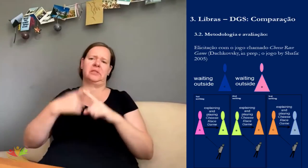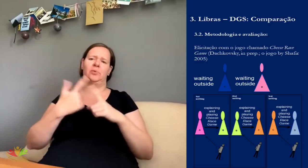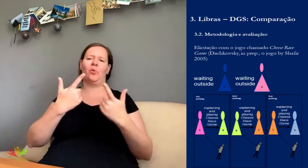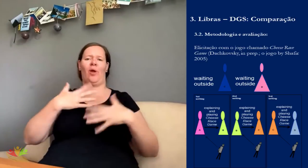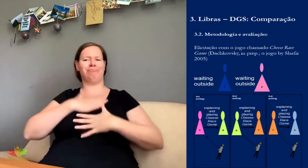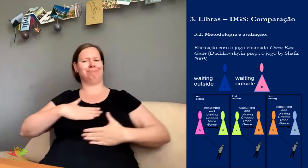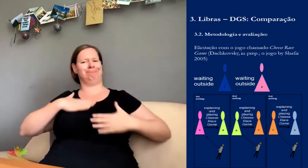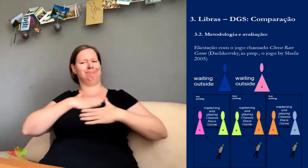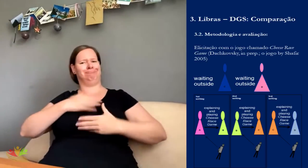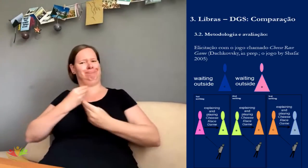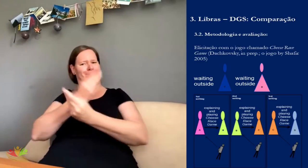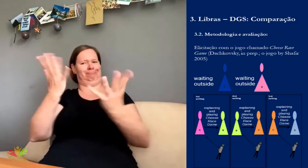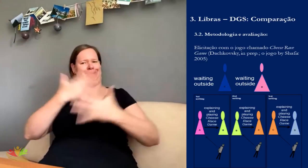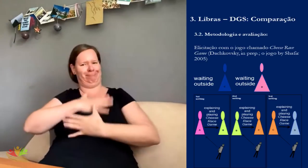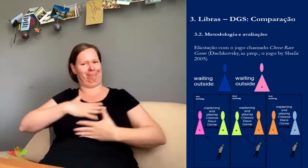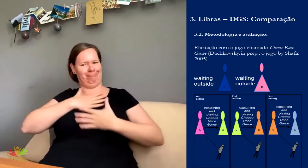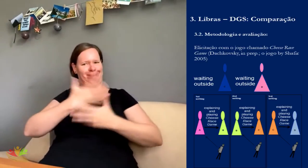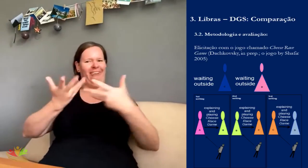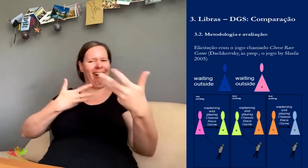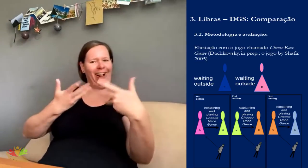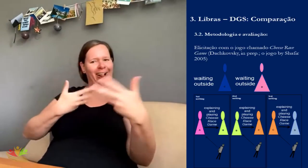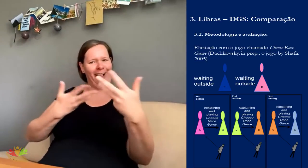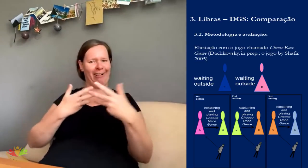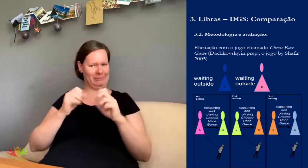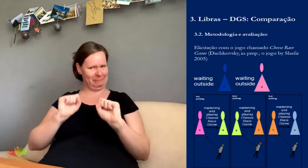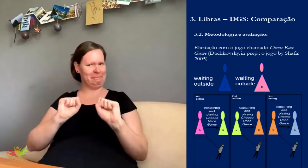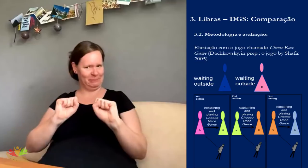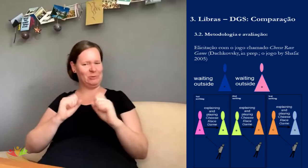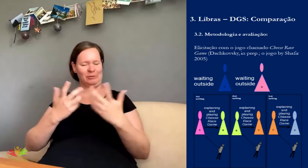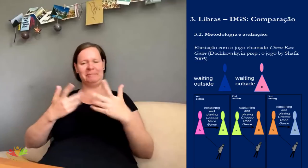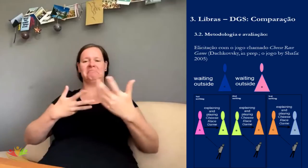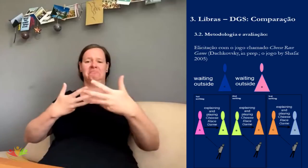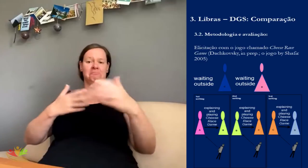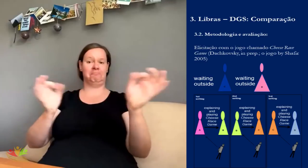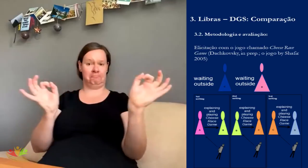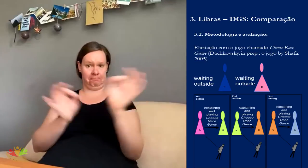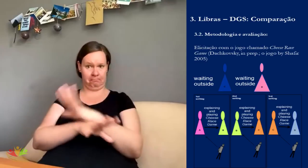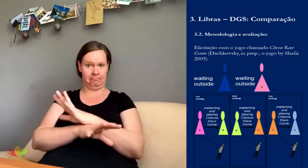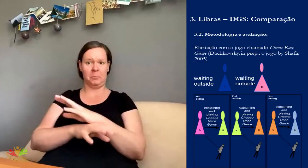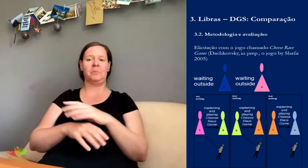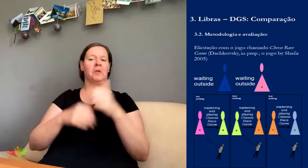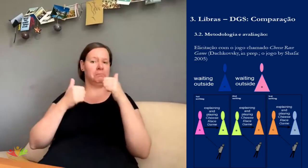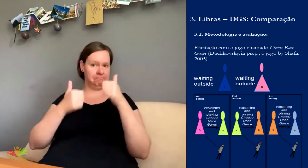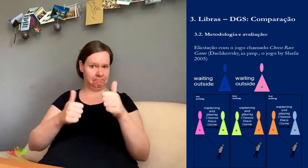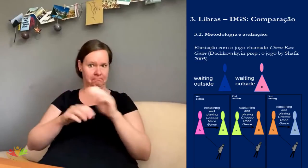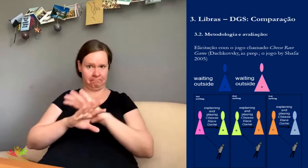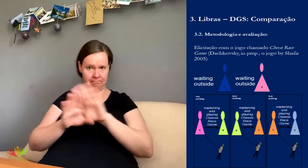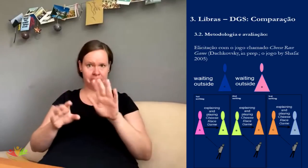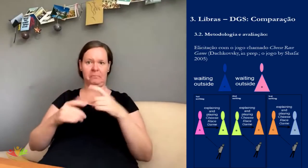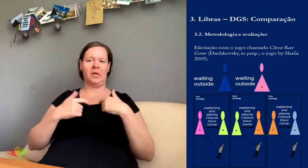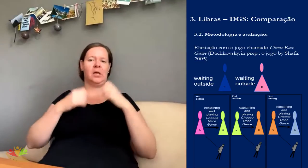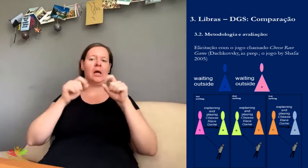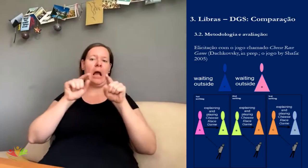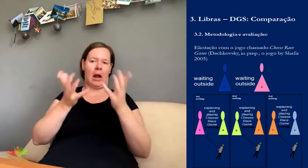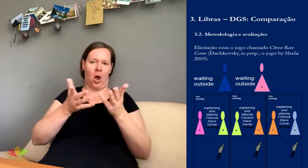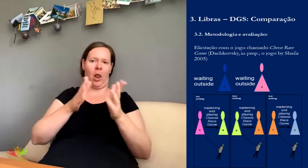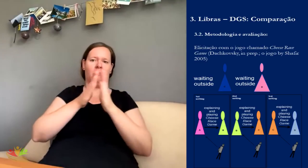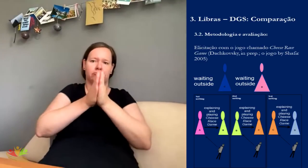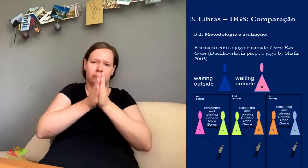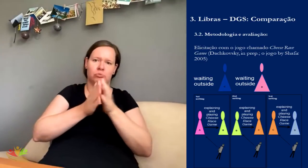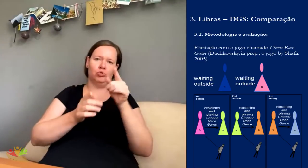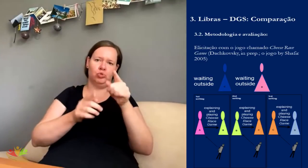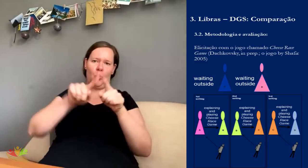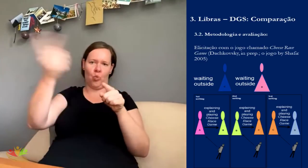como era o jogo, a gente jogava, a gente podia fazer isso várias vezes. Era uma situação, na verdade, que a pessoa podia até brincar